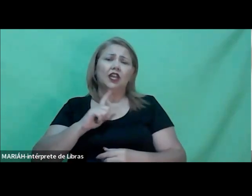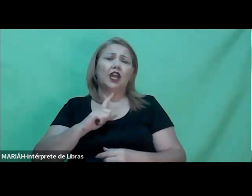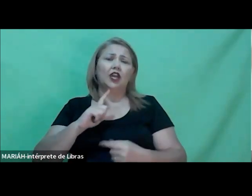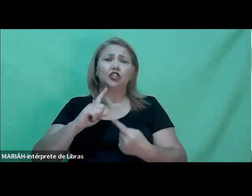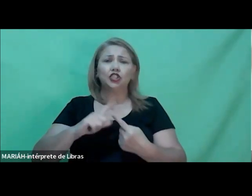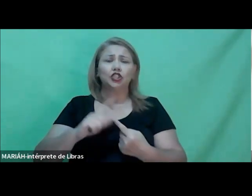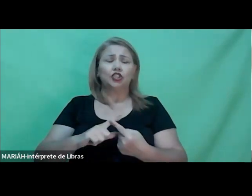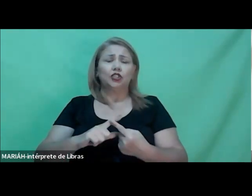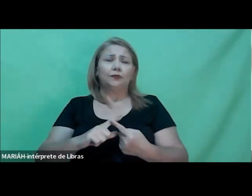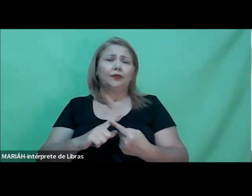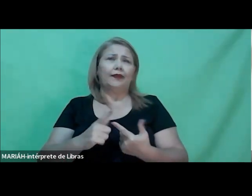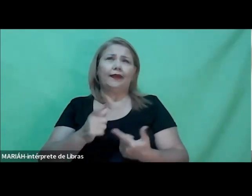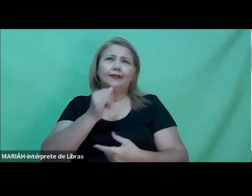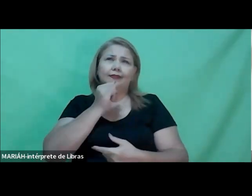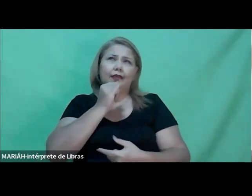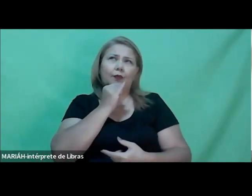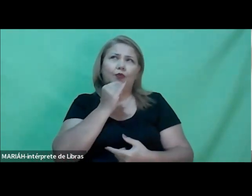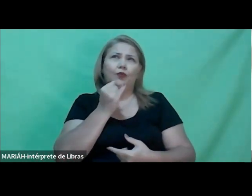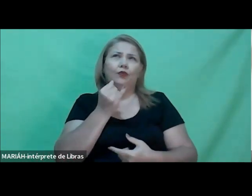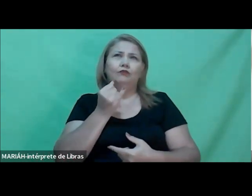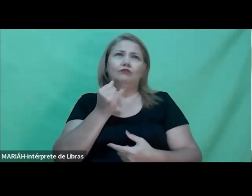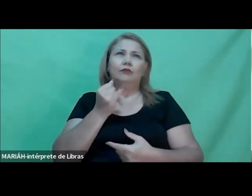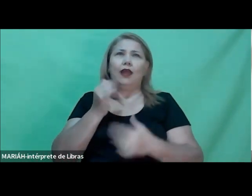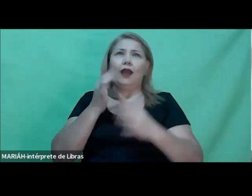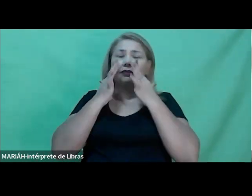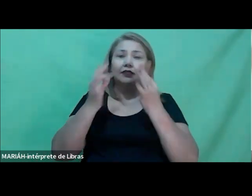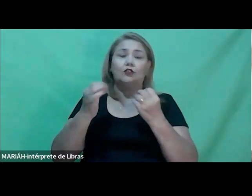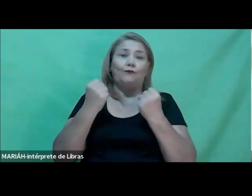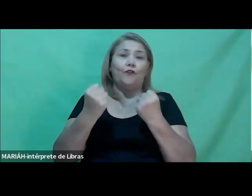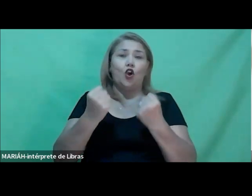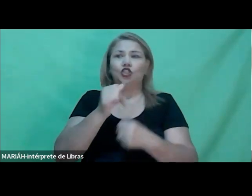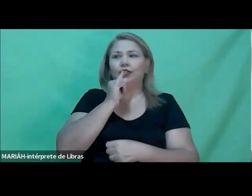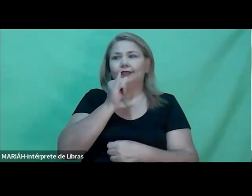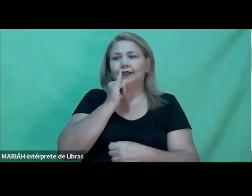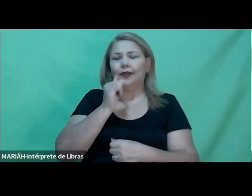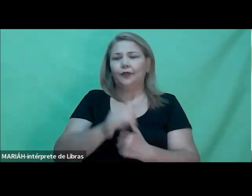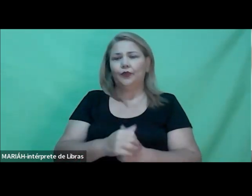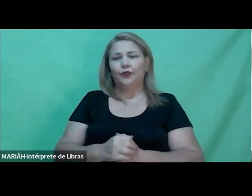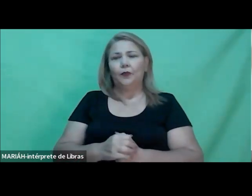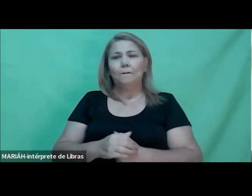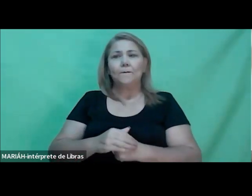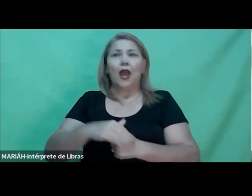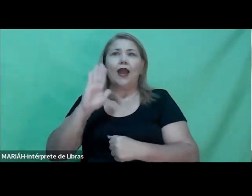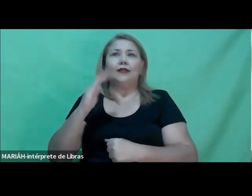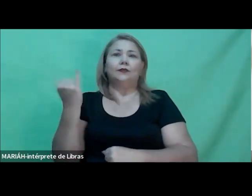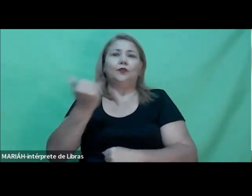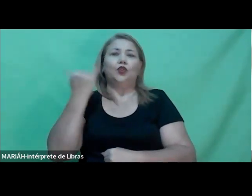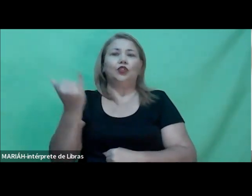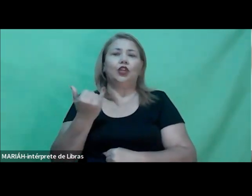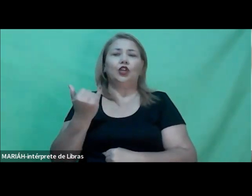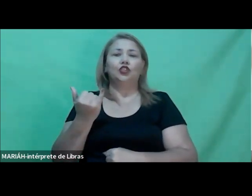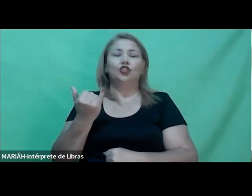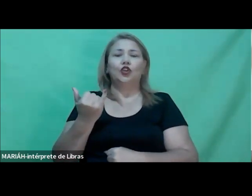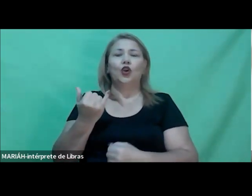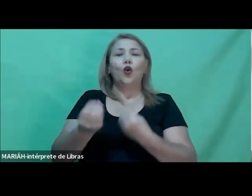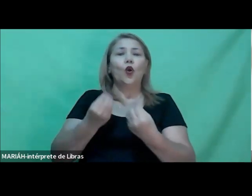eh Por ejemplo eh para otra lo más importante es saber cómo son sus manos